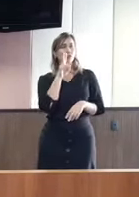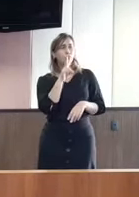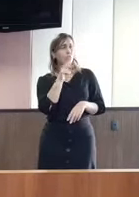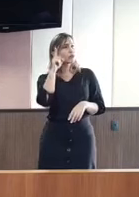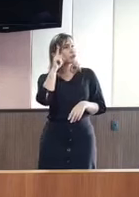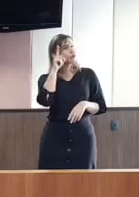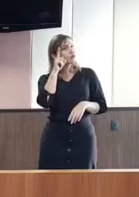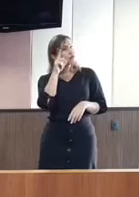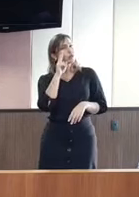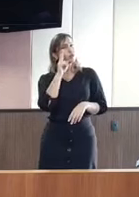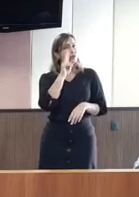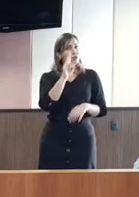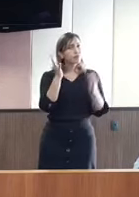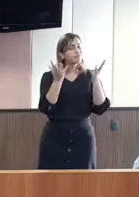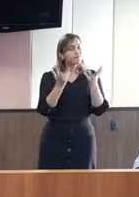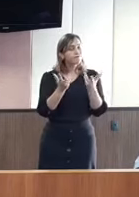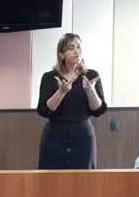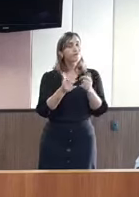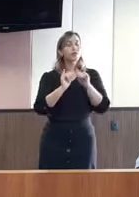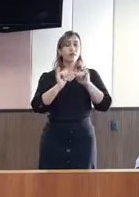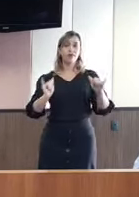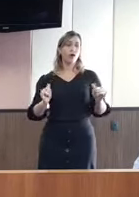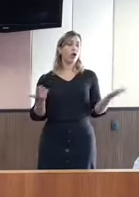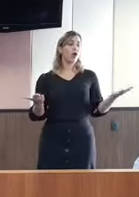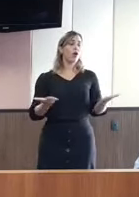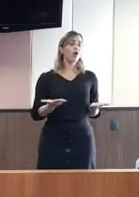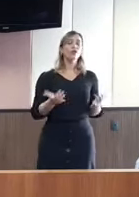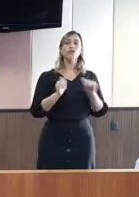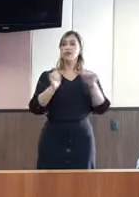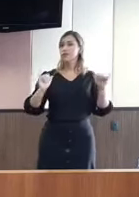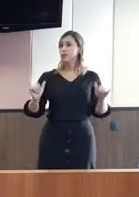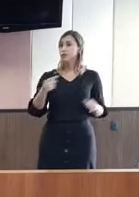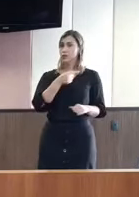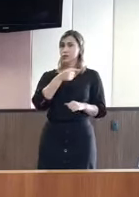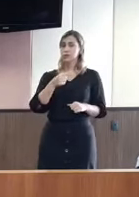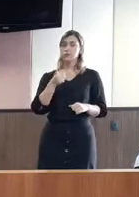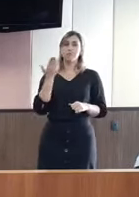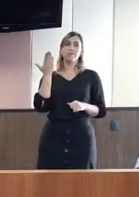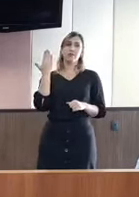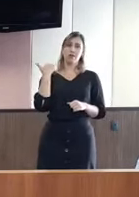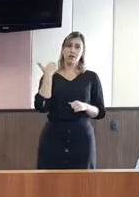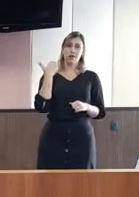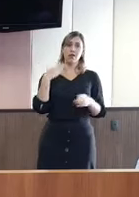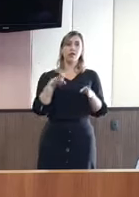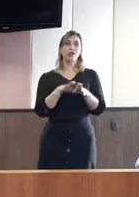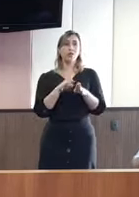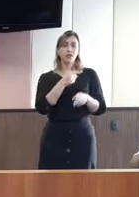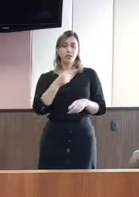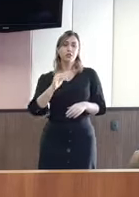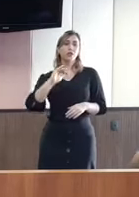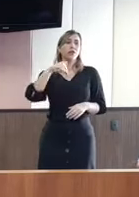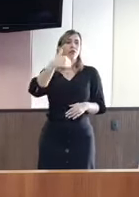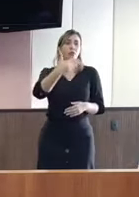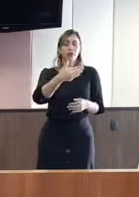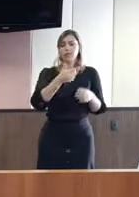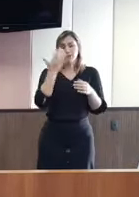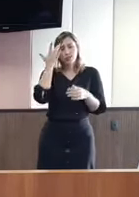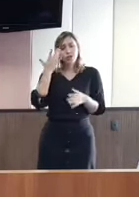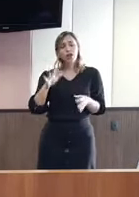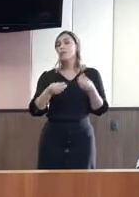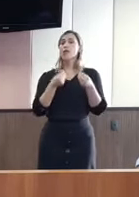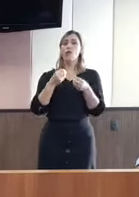melhorando a informação. Infelizmente, as informações que nós damos semana passada, essa semana, outra semana, podem ser um pouco diferentes por causa da evolução da